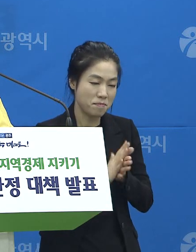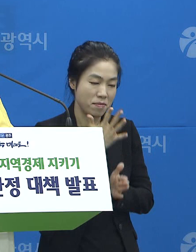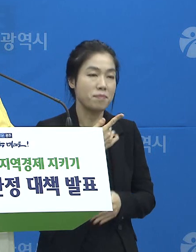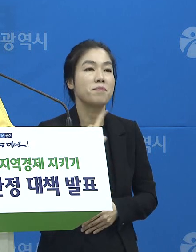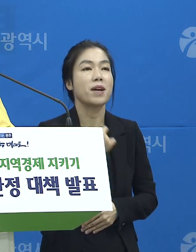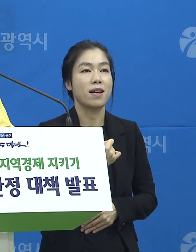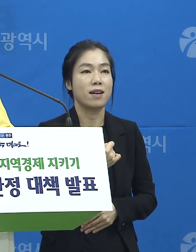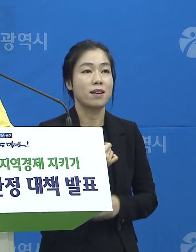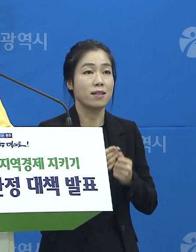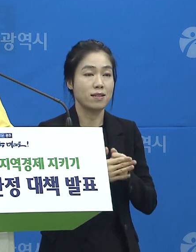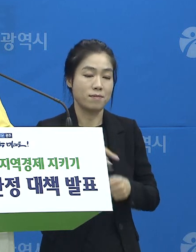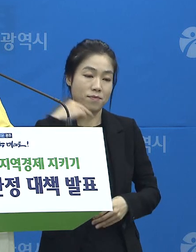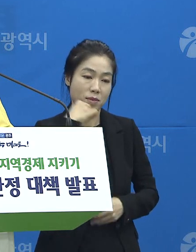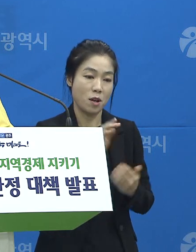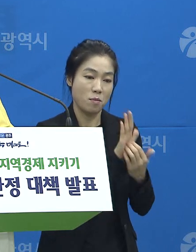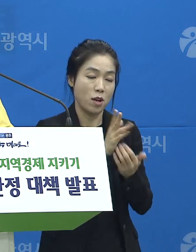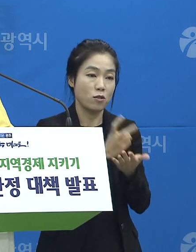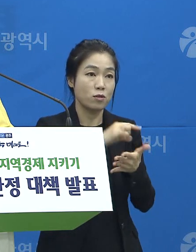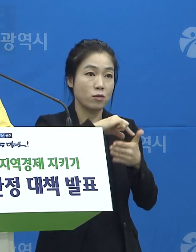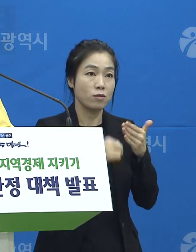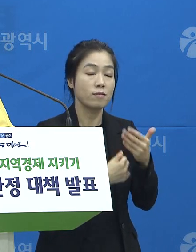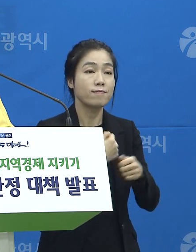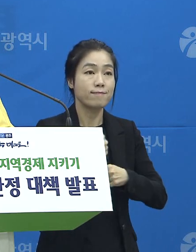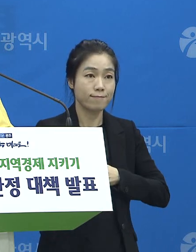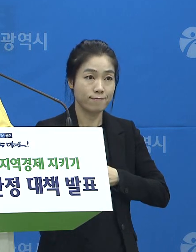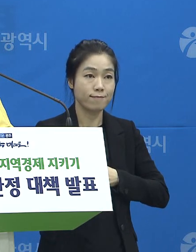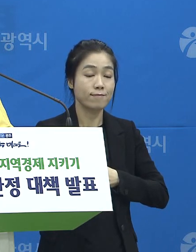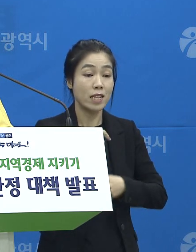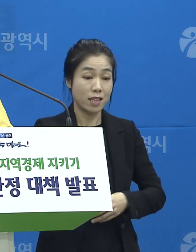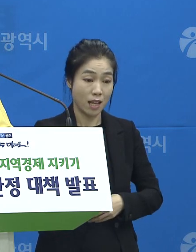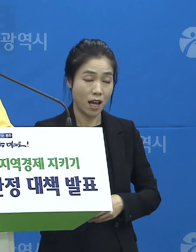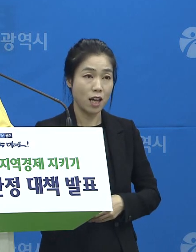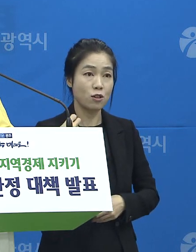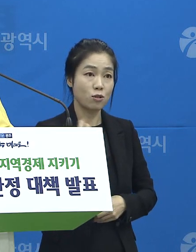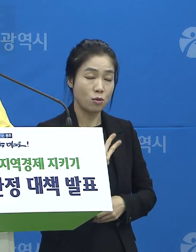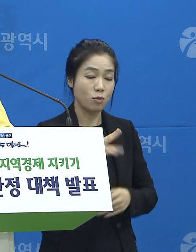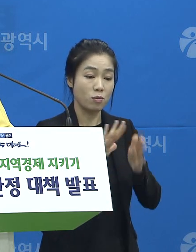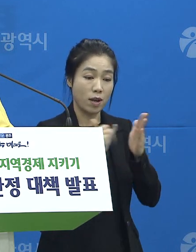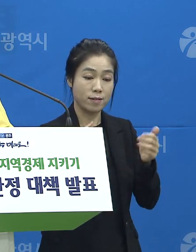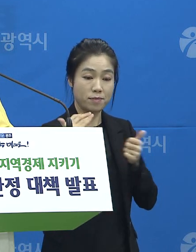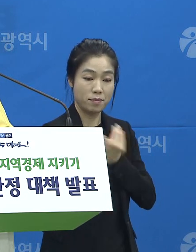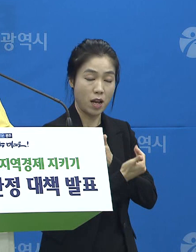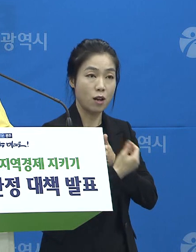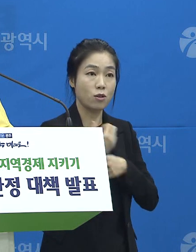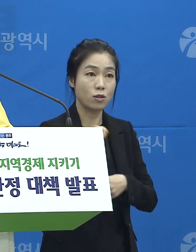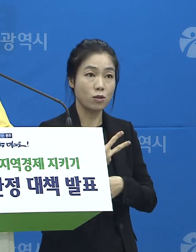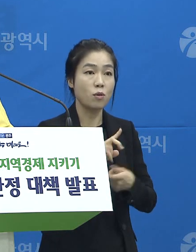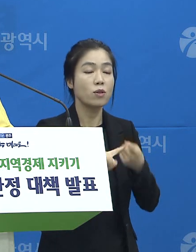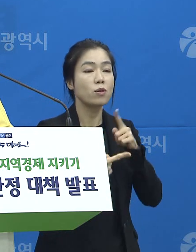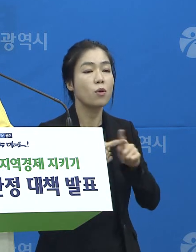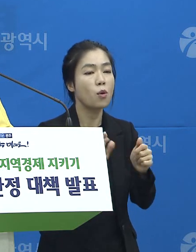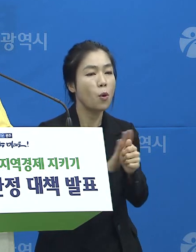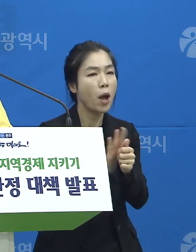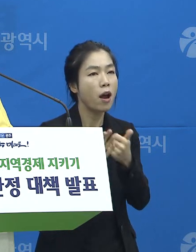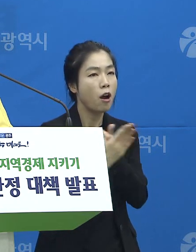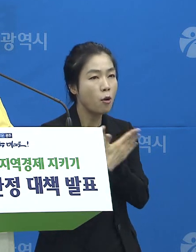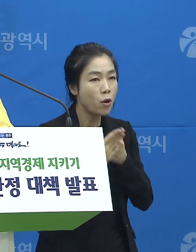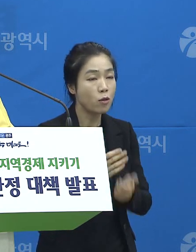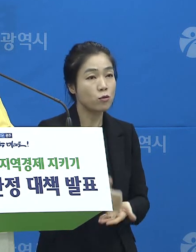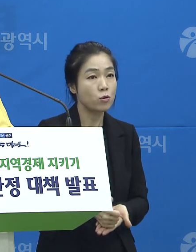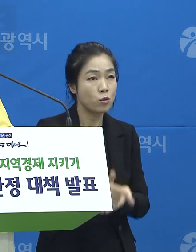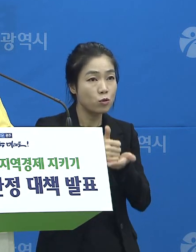발합니다. 철저한 방역수칙 준수로 자신과 가족을 지켜내면서도 상호 배려와